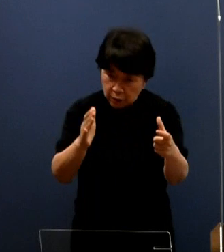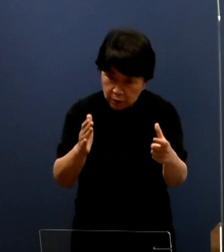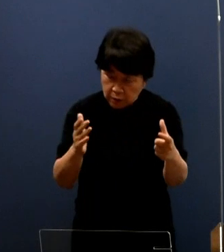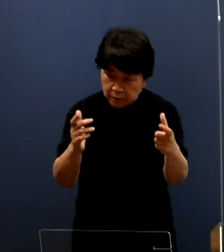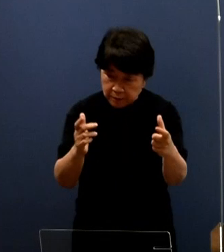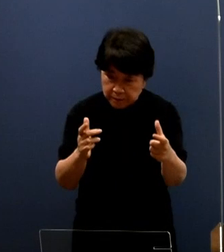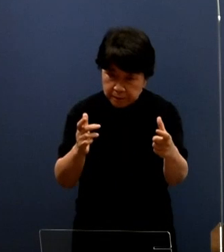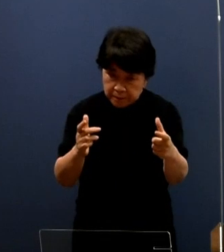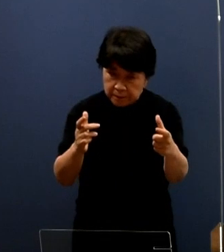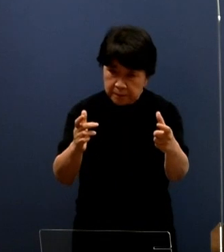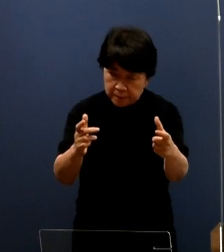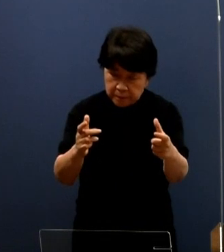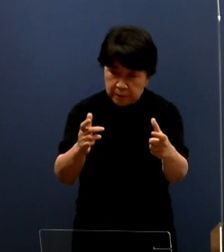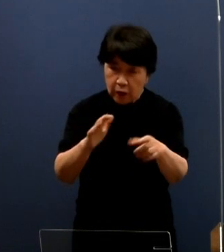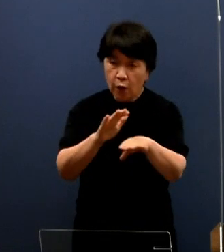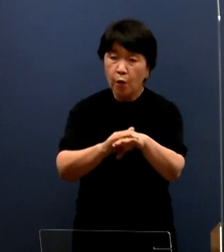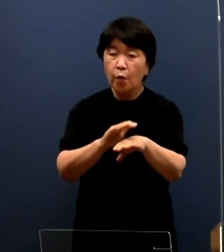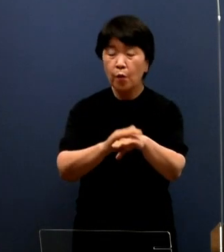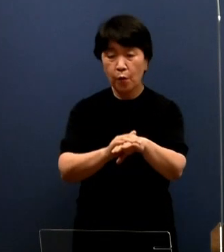ていることができているという意味で、